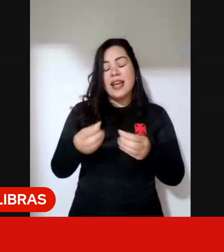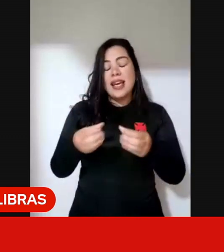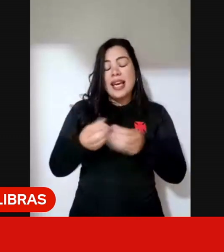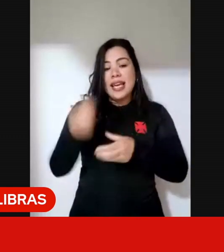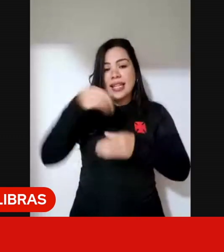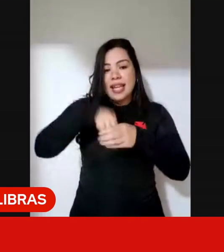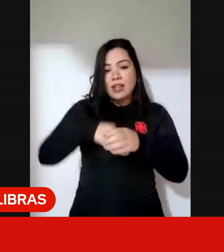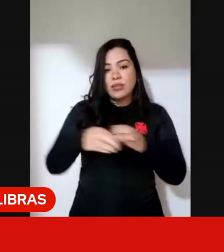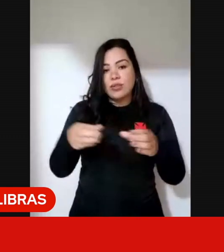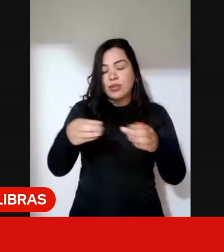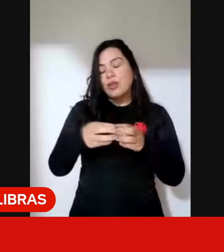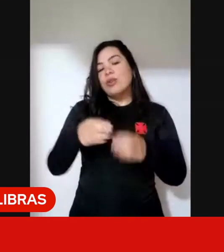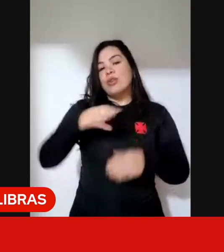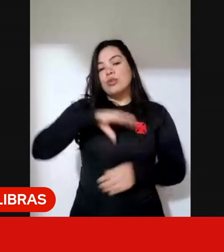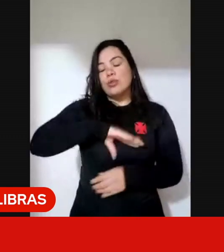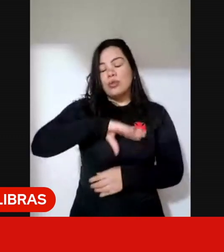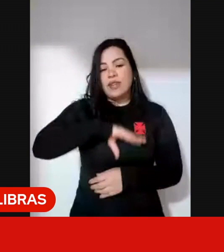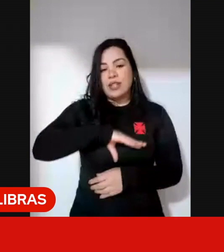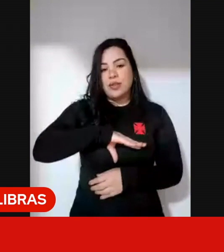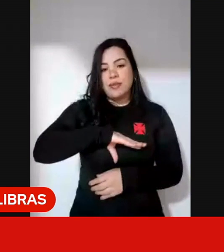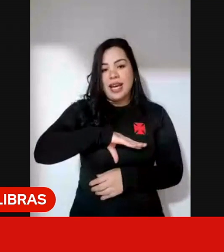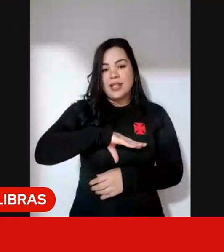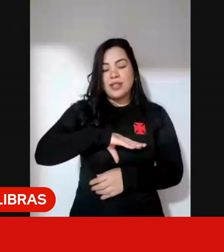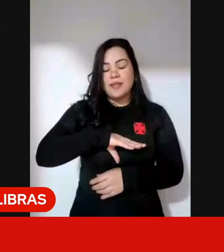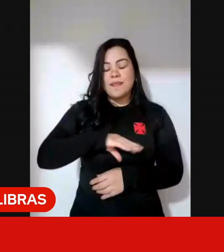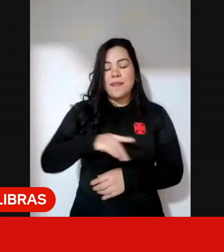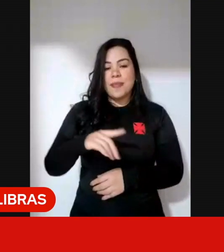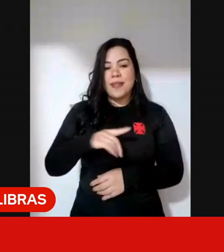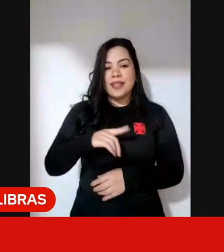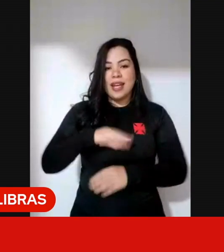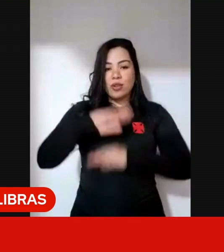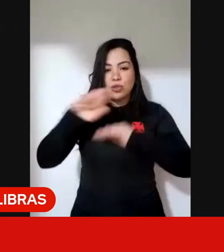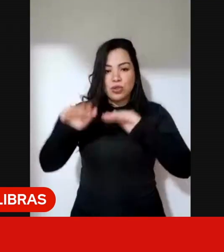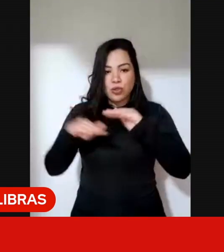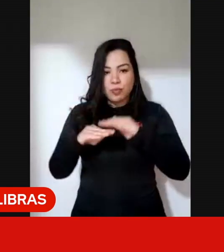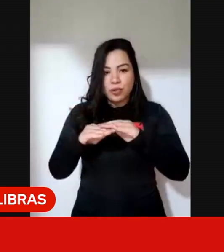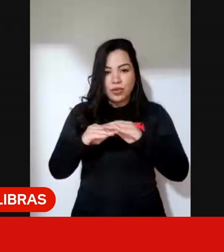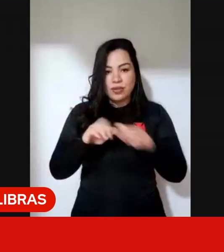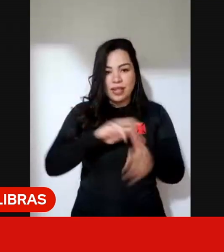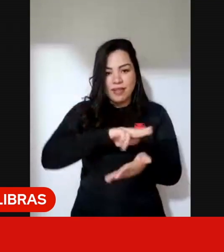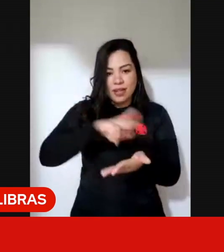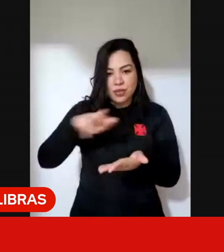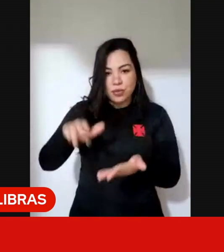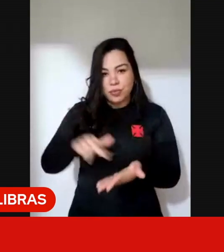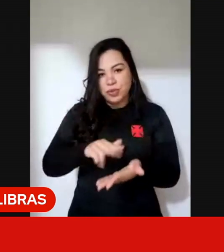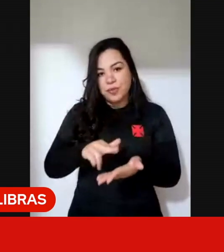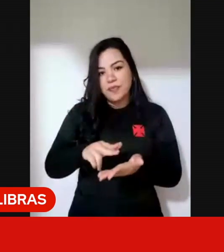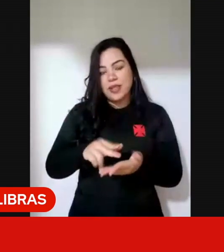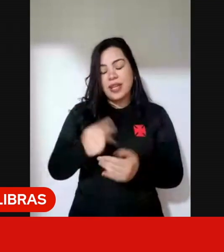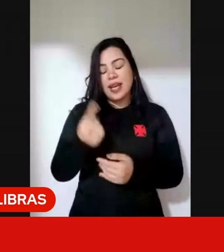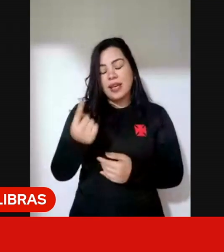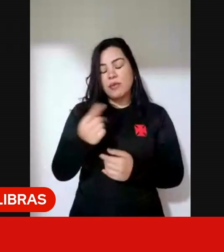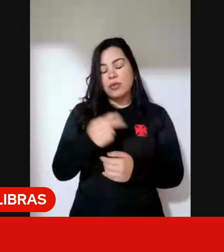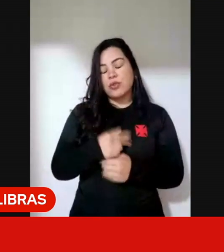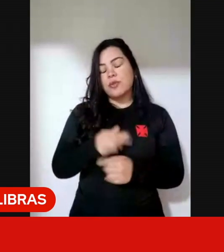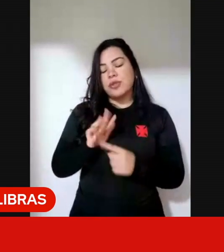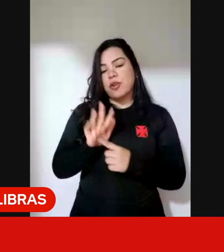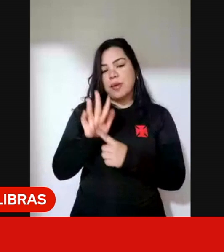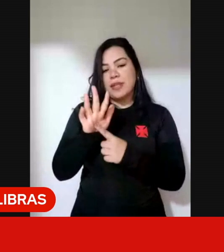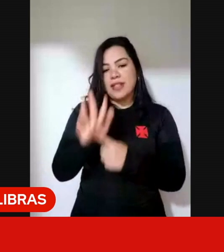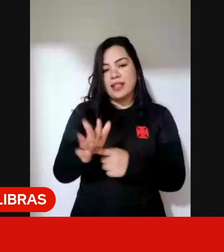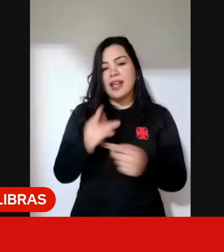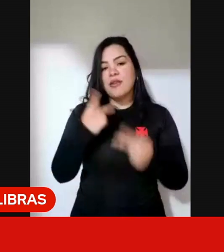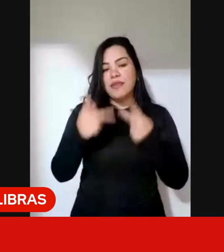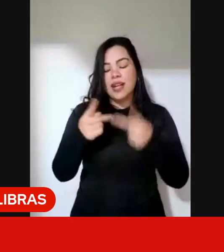interessante. E dentro do Vasco Med tem outros grupos, tem vários grupos. E aí, em um dos grupos